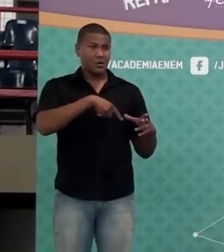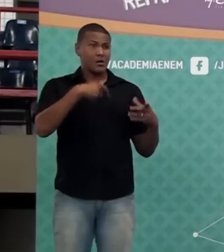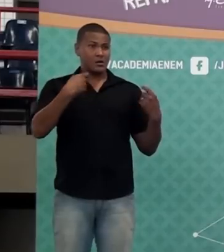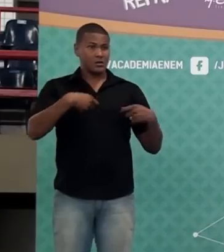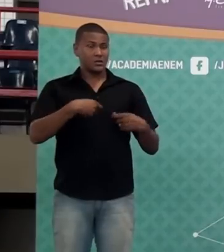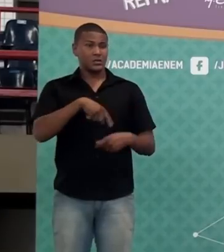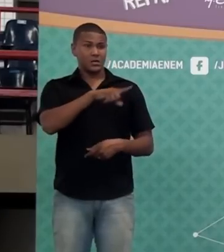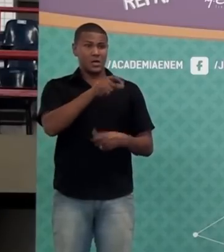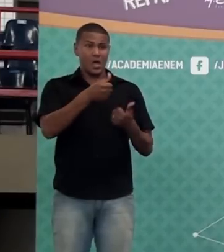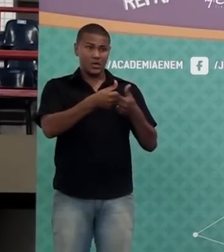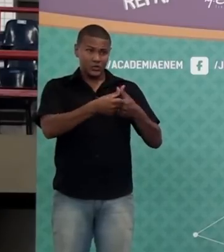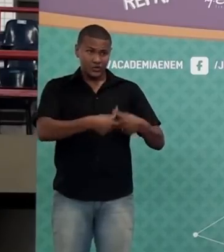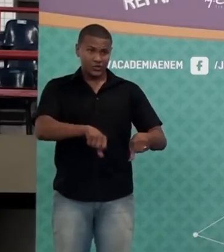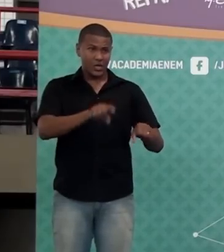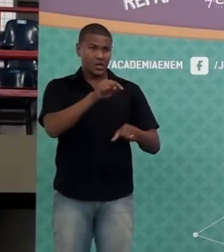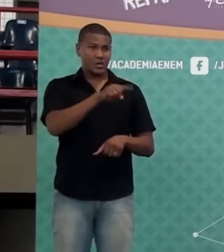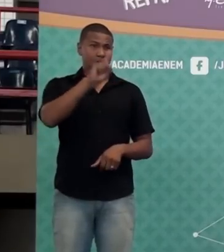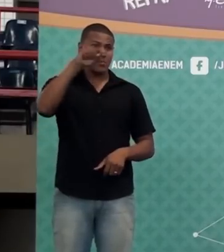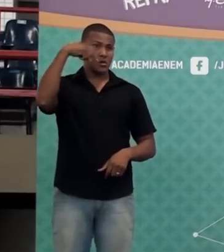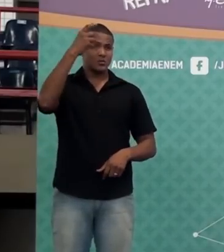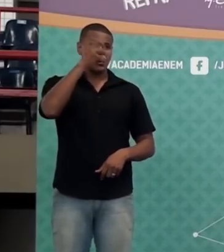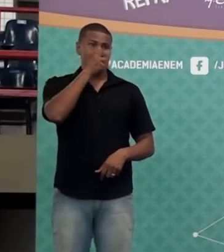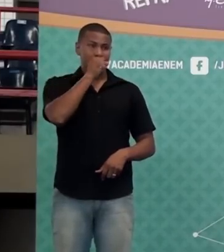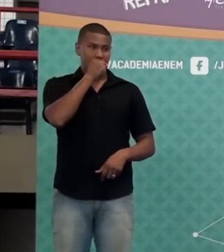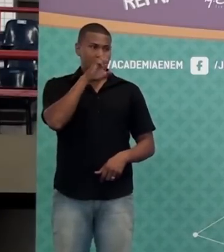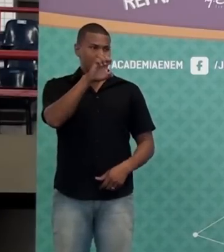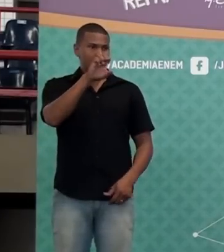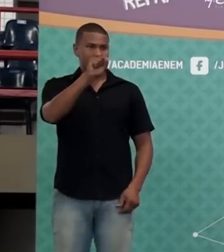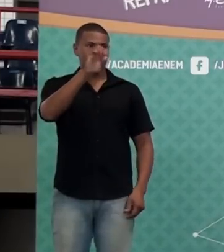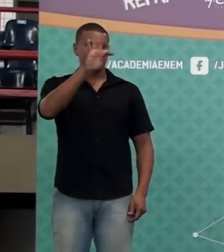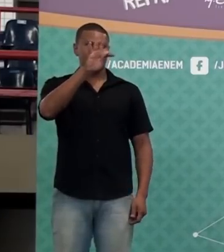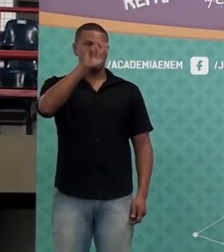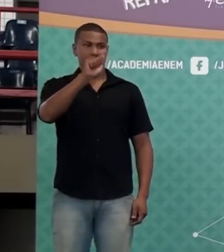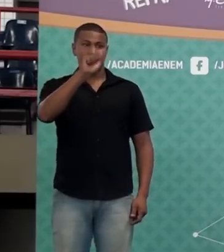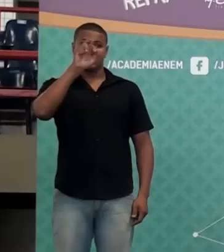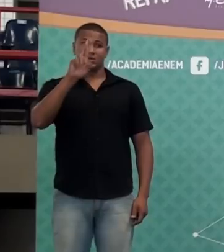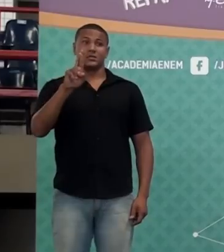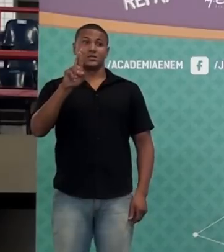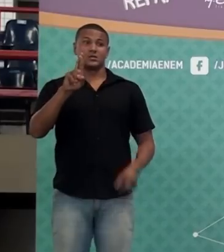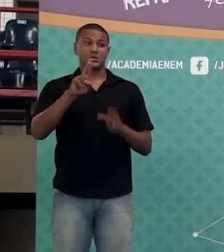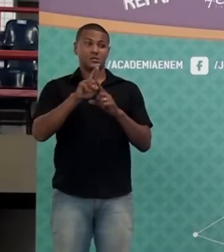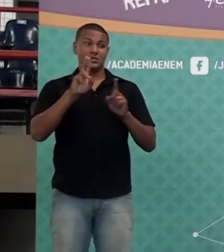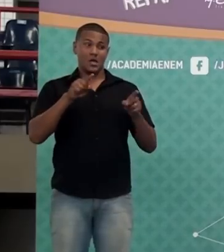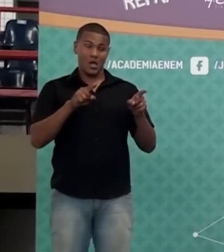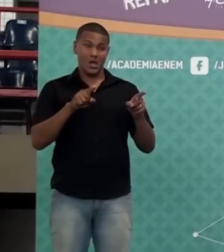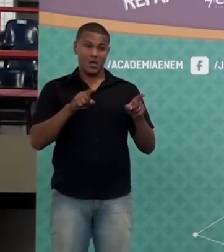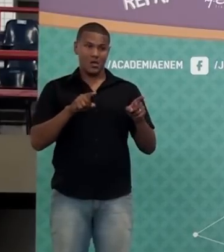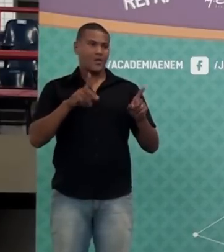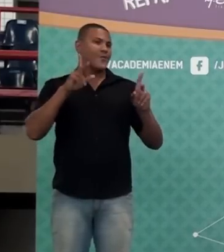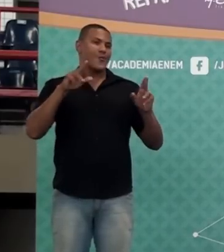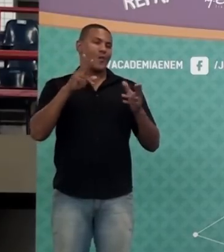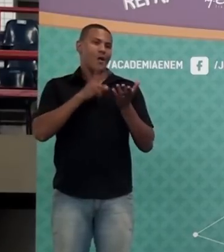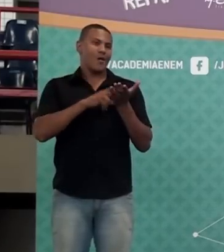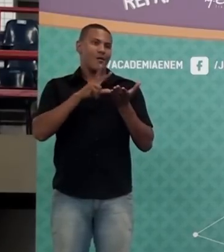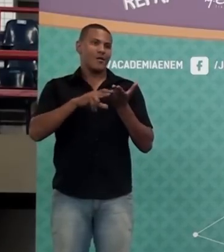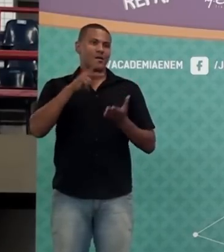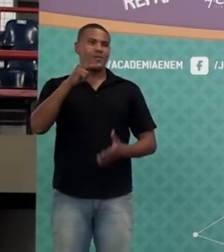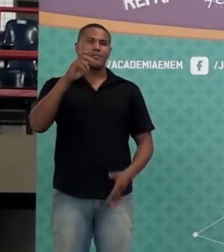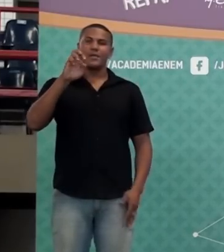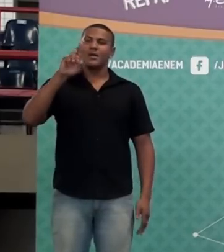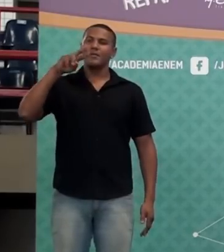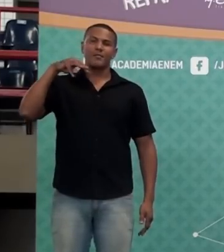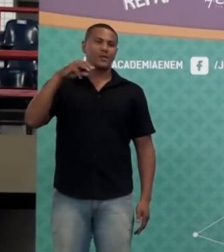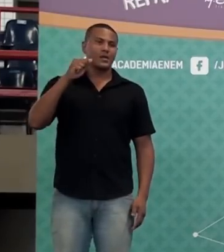R? R. O cesto deve, vamos lá, permanecer aqui na próxima